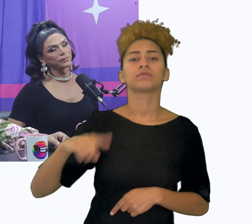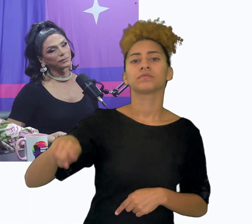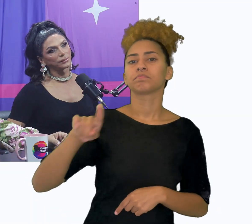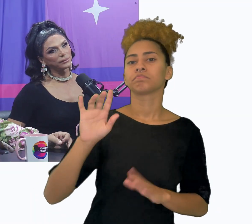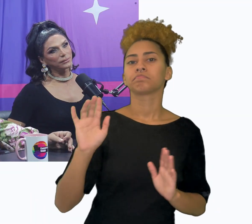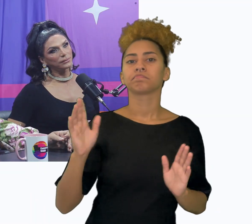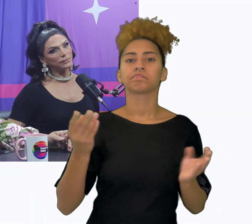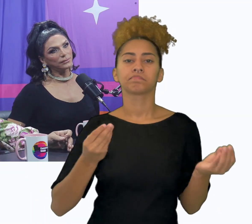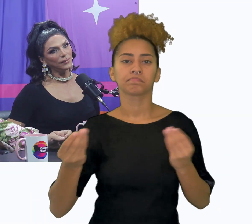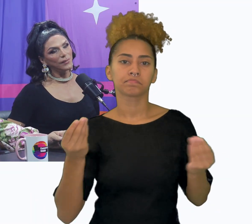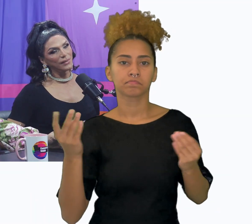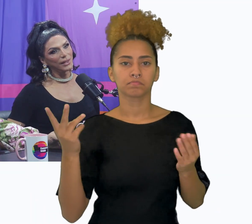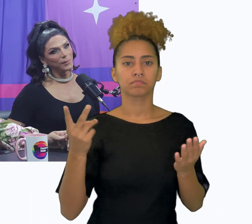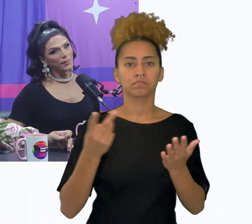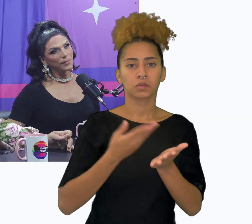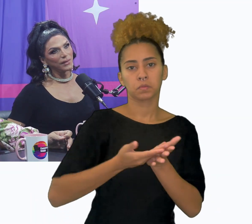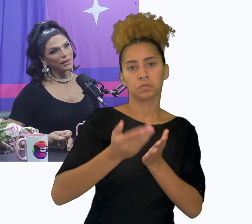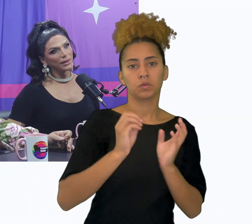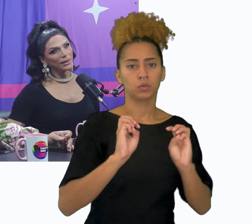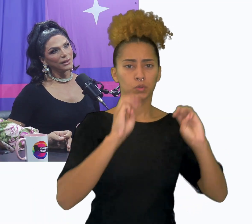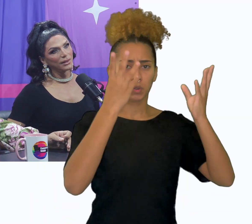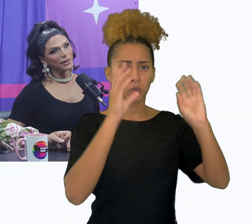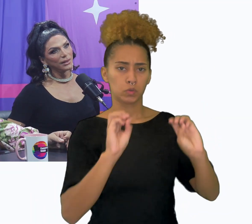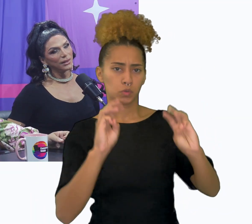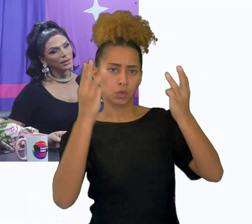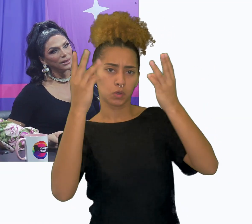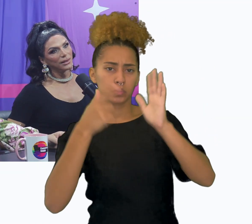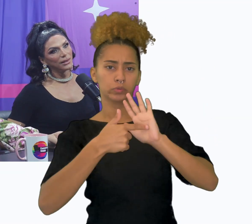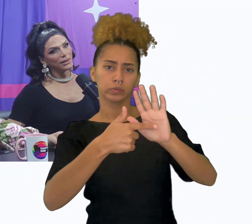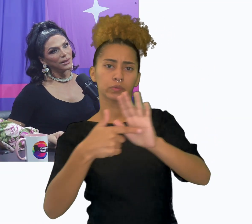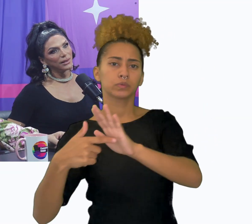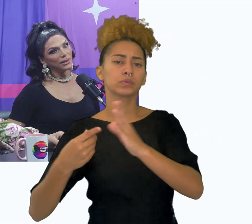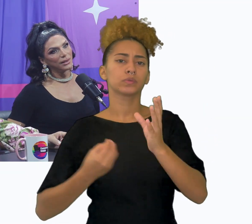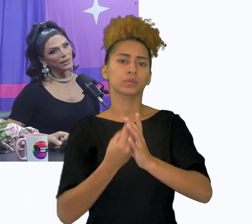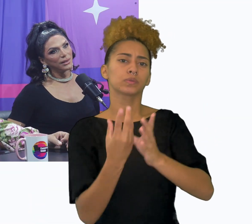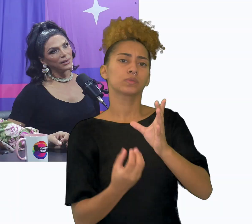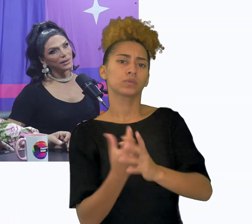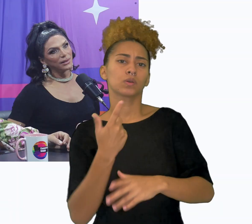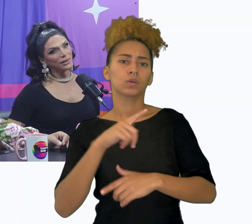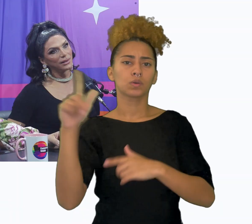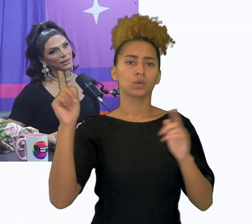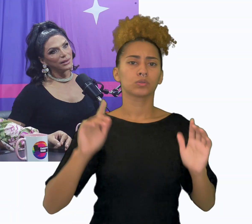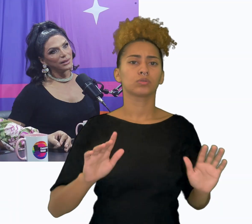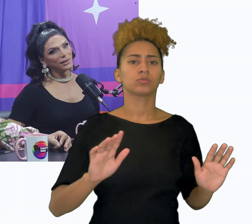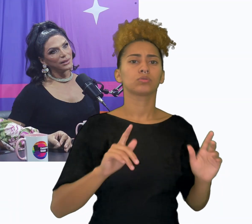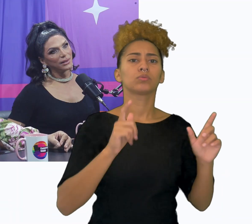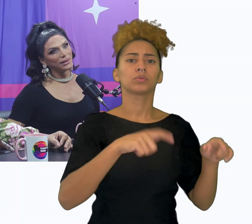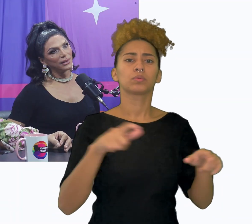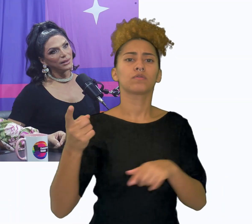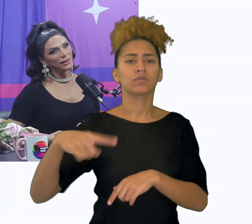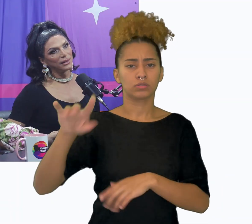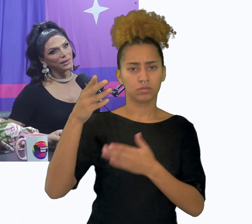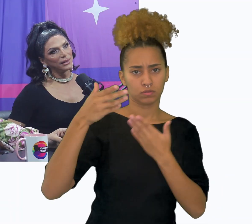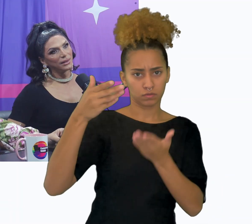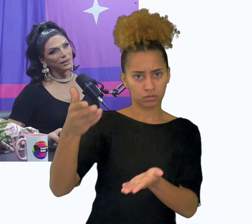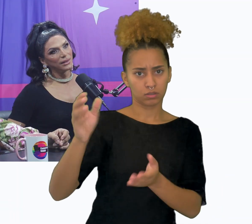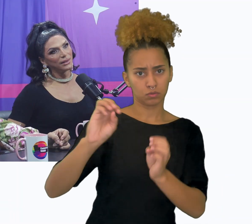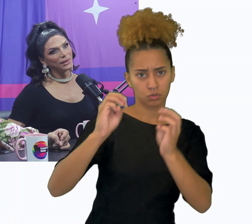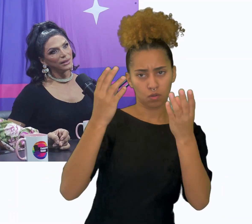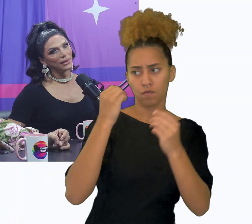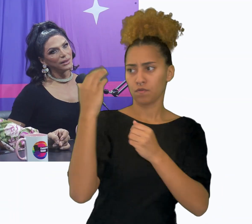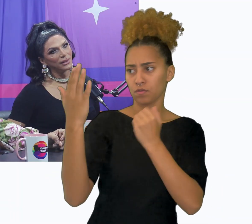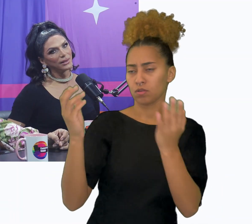vocês começaram a fazer shows na Divine, os grandes espetáculos, foram surgindo outras boates. Vocês eram convidadas pra fazer